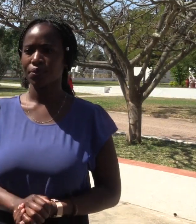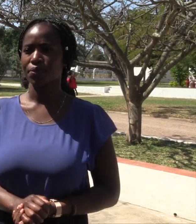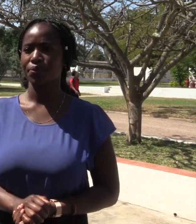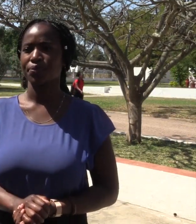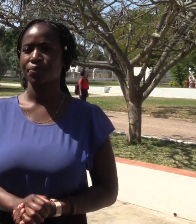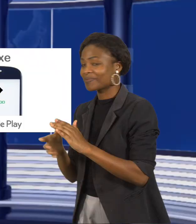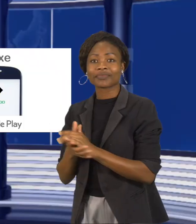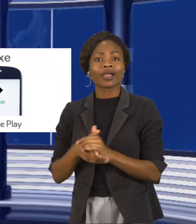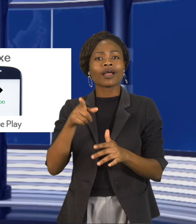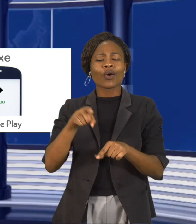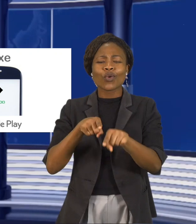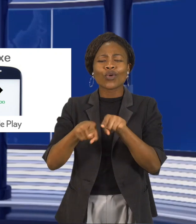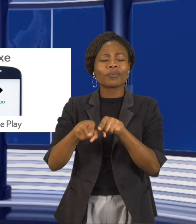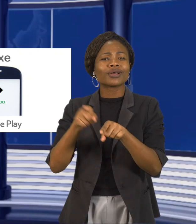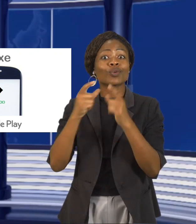muda de mentalidade.